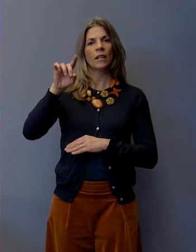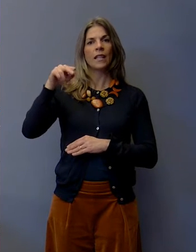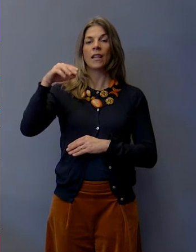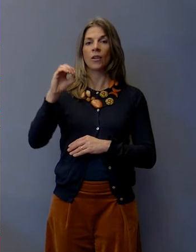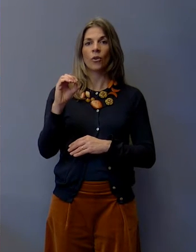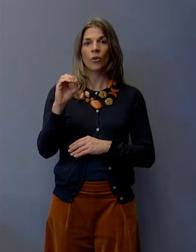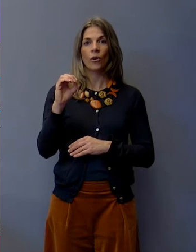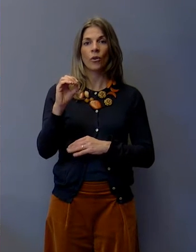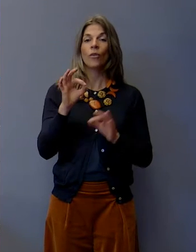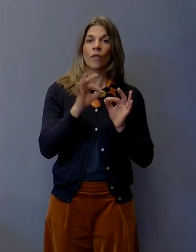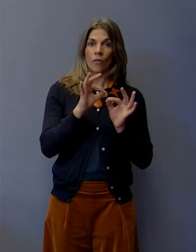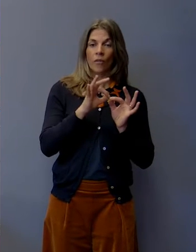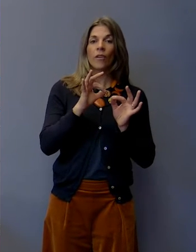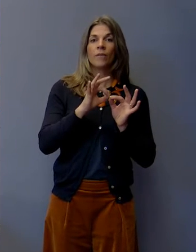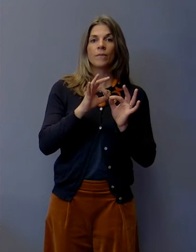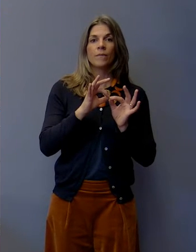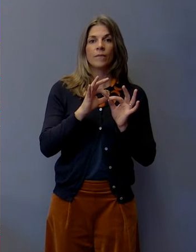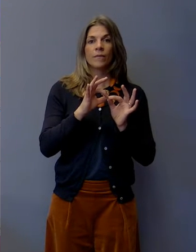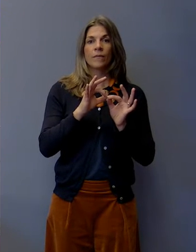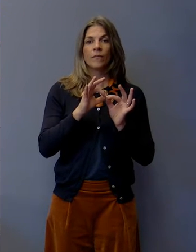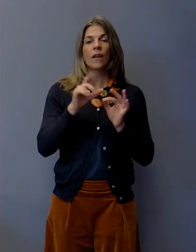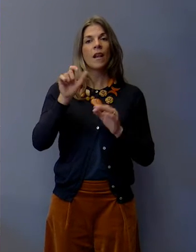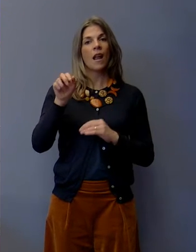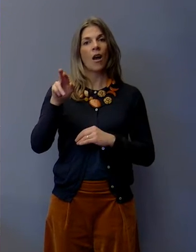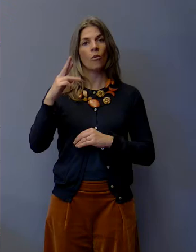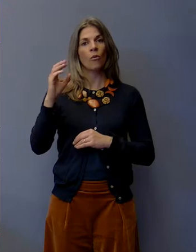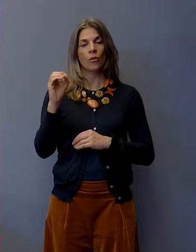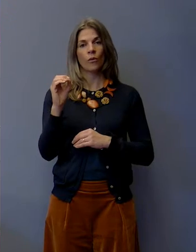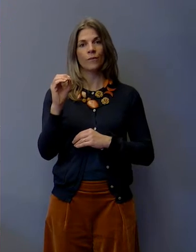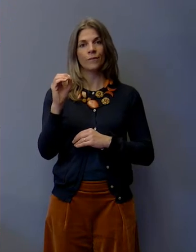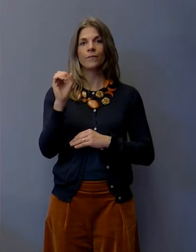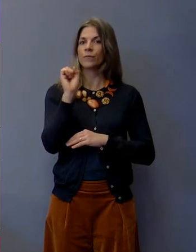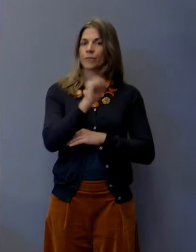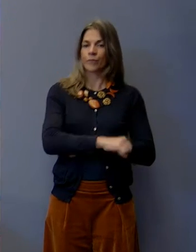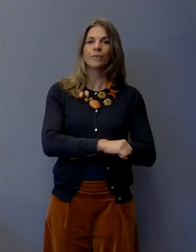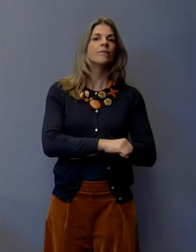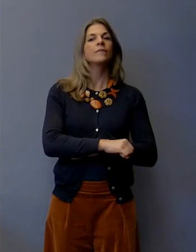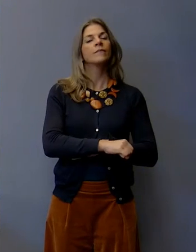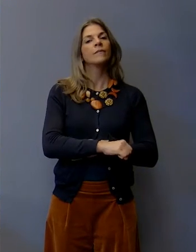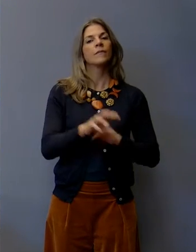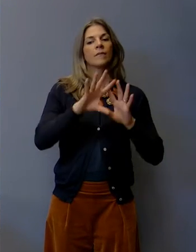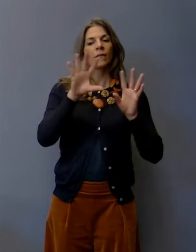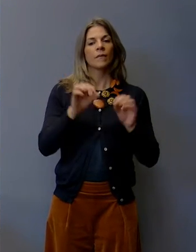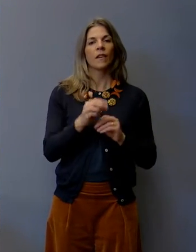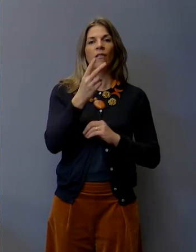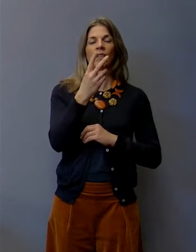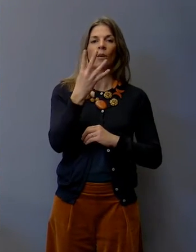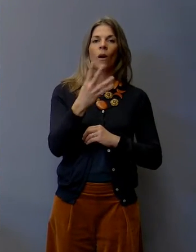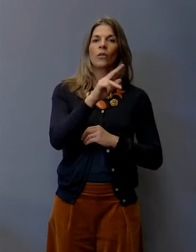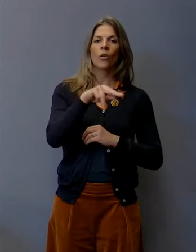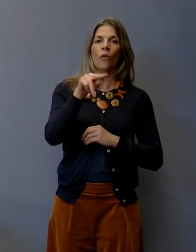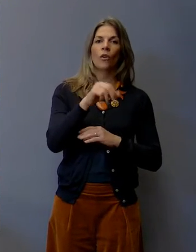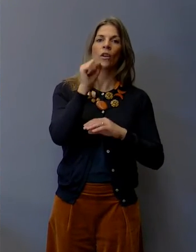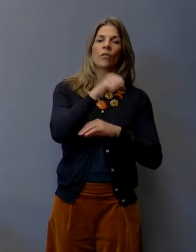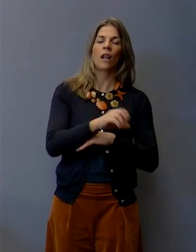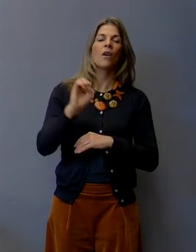le regole consigliera lauro contraria 24 voti contrari e 15 favorevoli